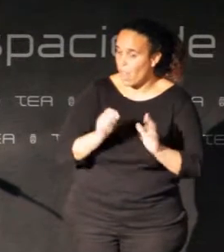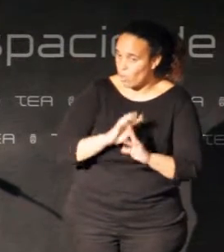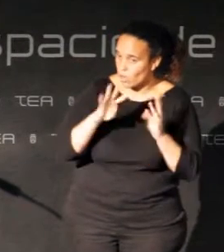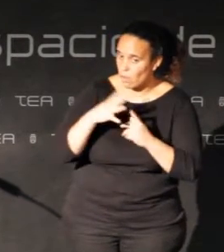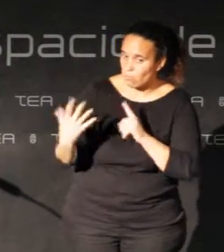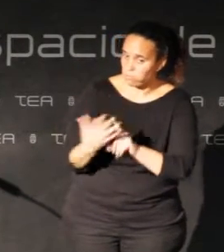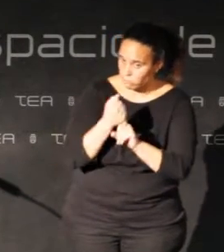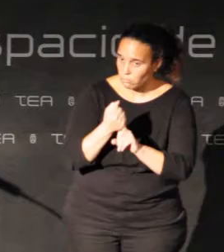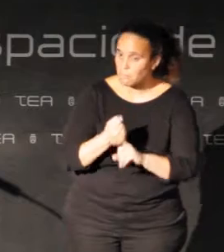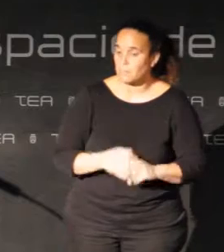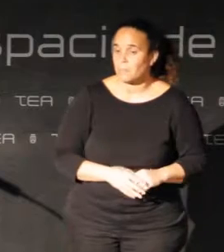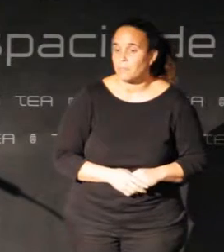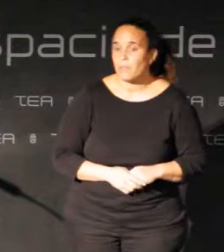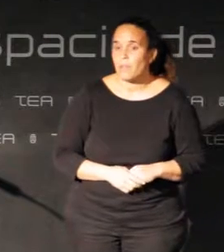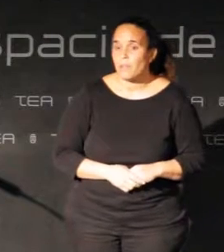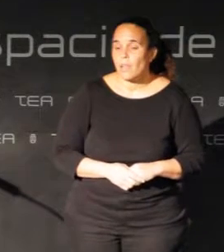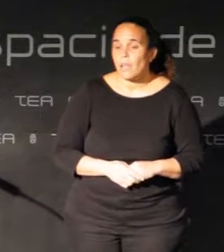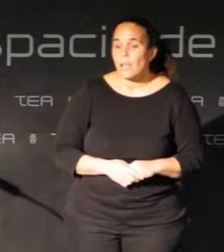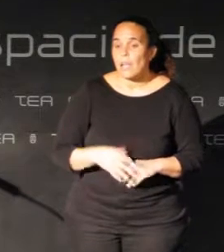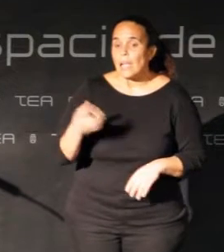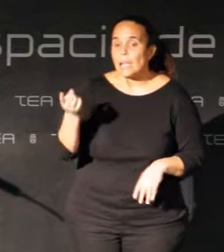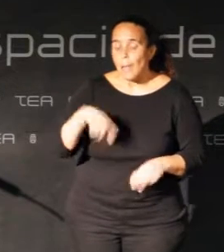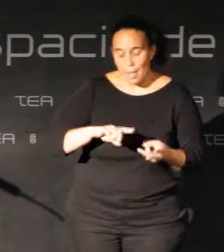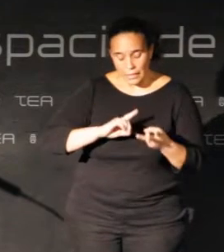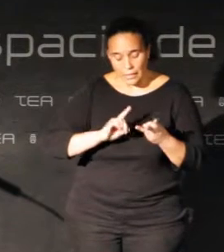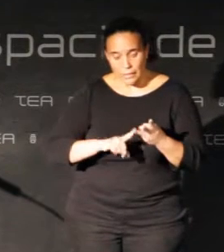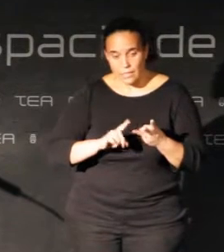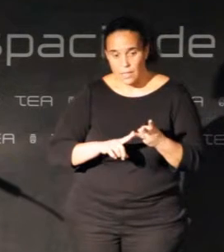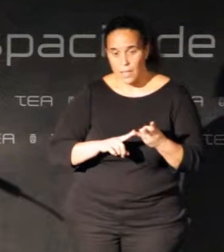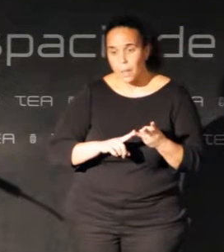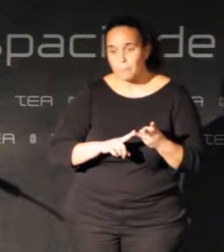obtención de esos certificados. Y luego hay